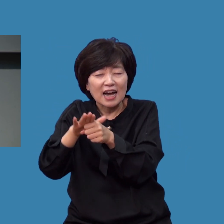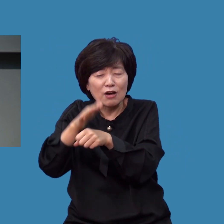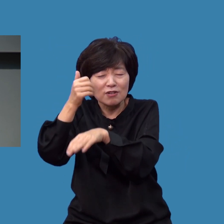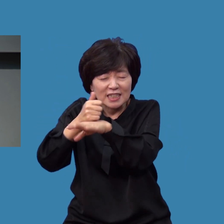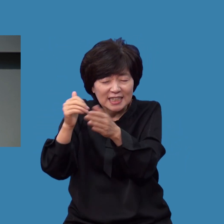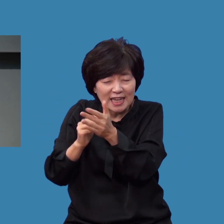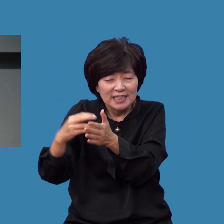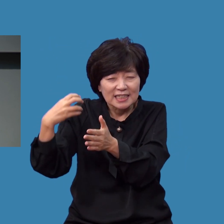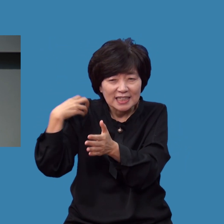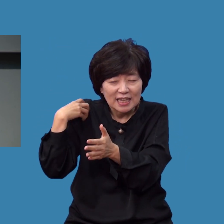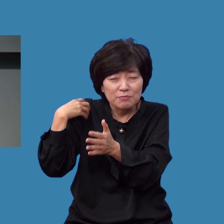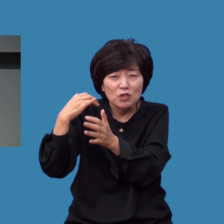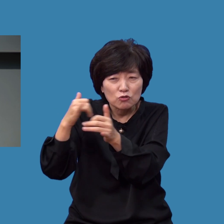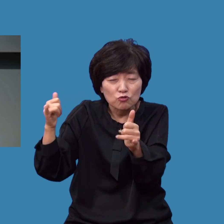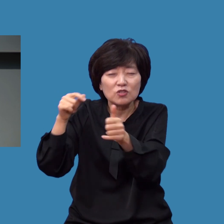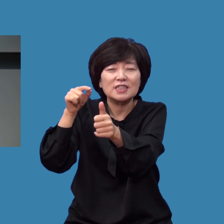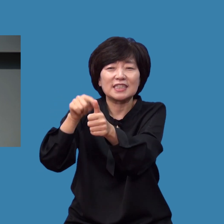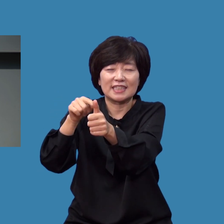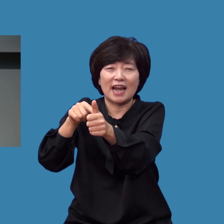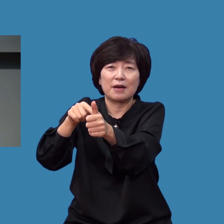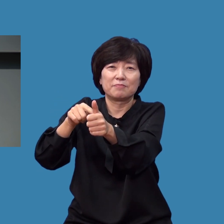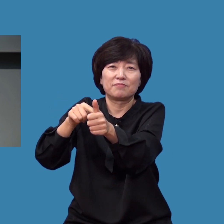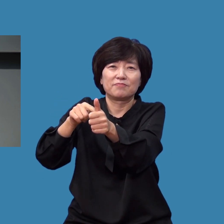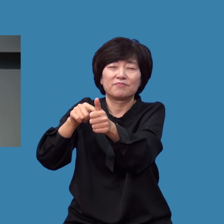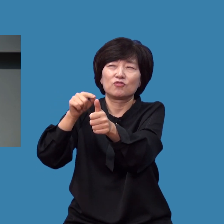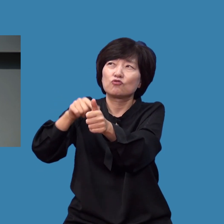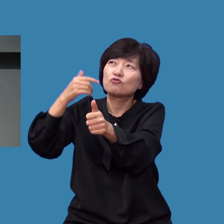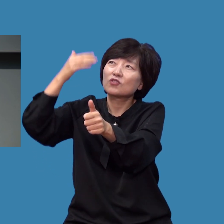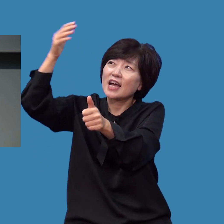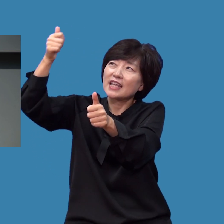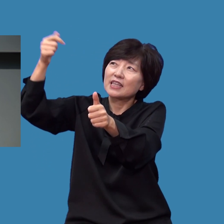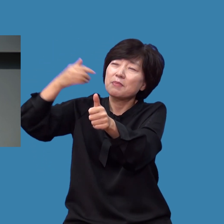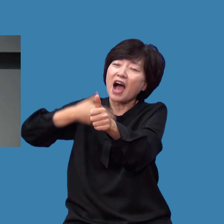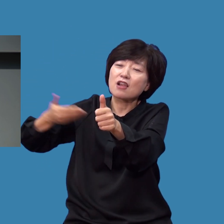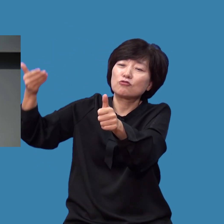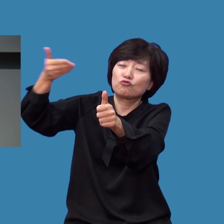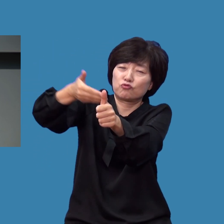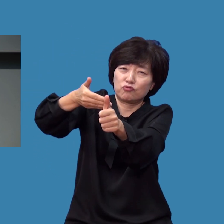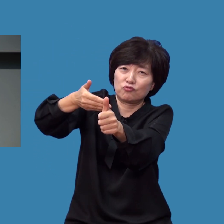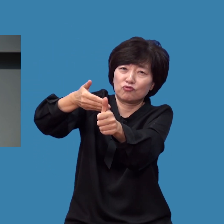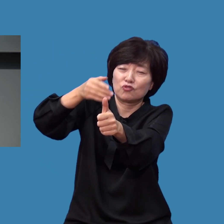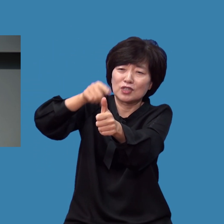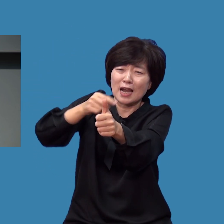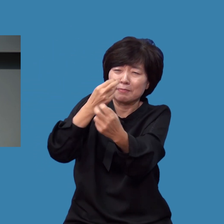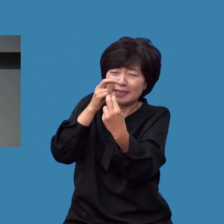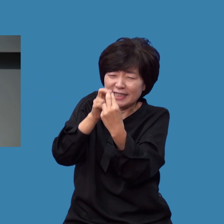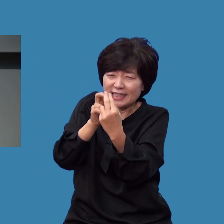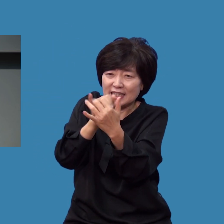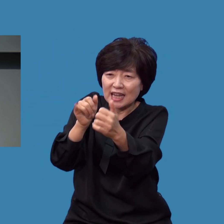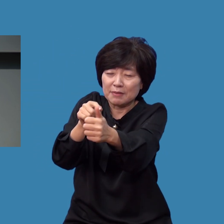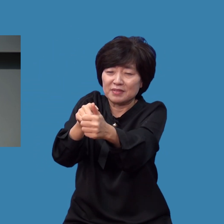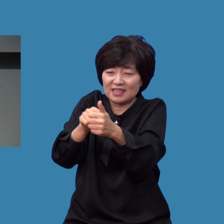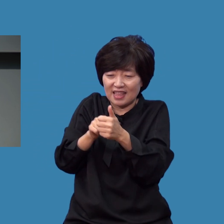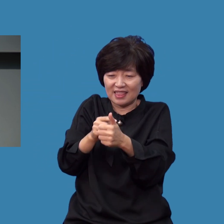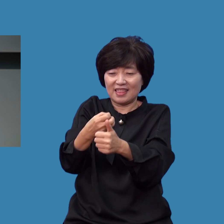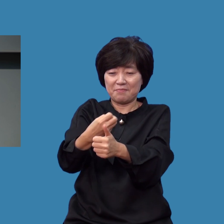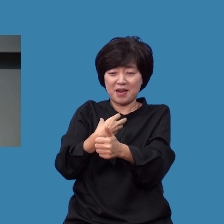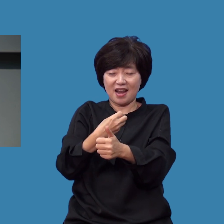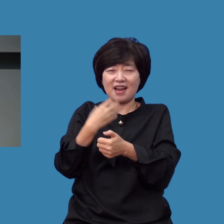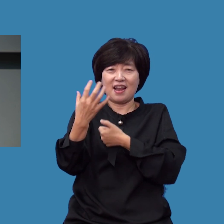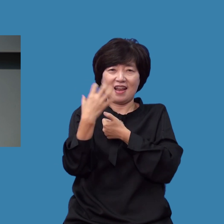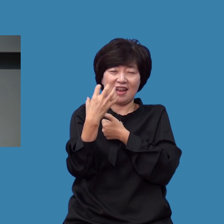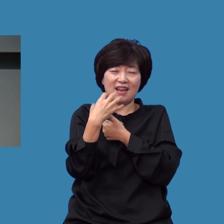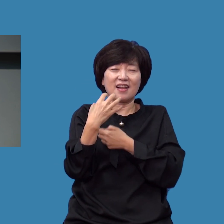끝까지 책임져야 되는 1차적인 리더십, 그 사람한테는 하나님께서 그렇게 말씀하실 수 있겠죠. 그러니까 이건 아주 제한적인,